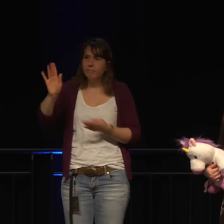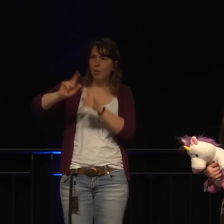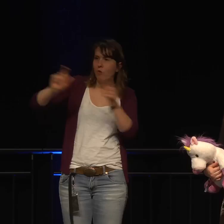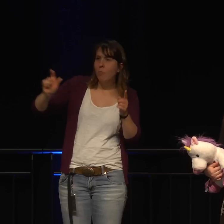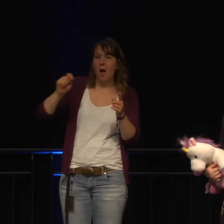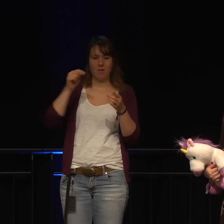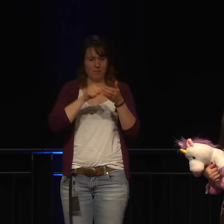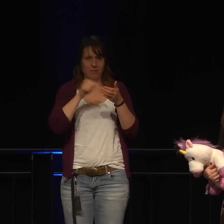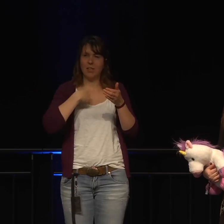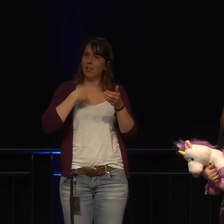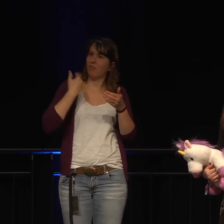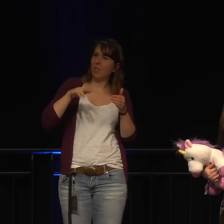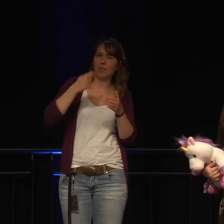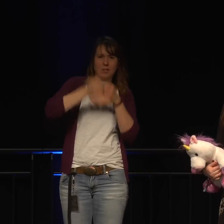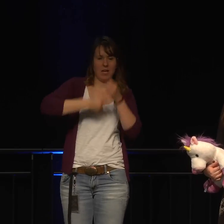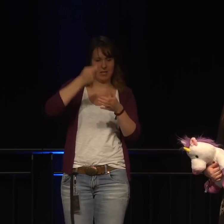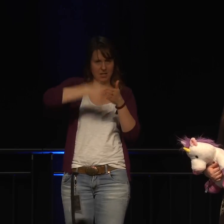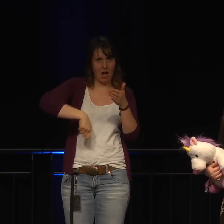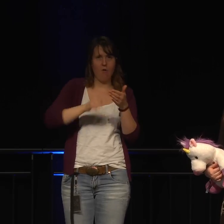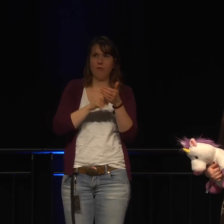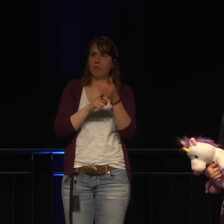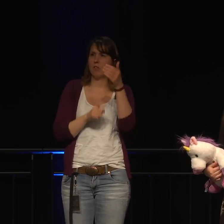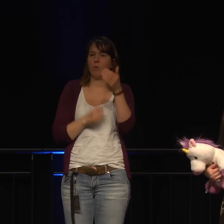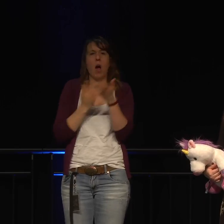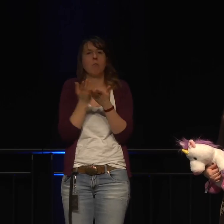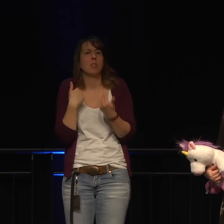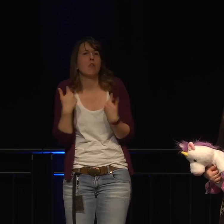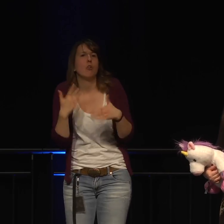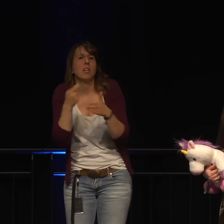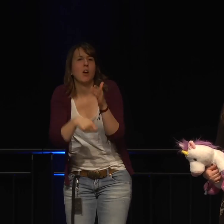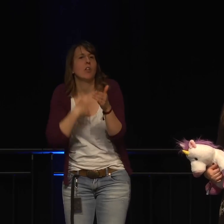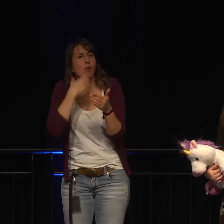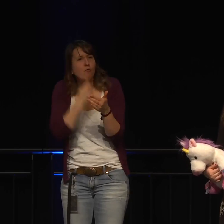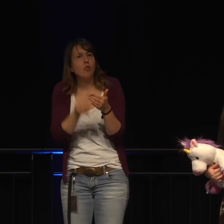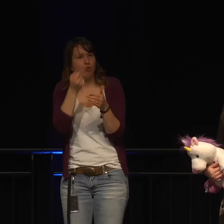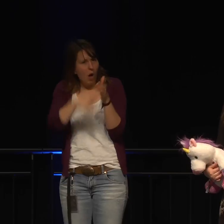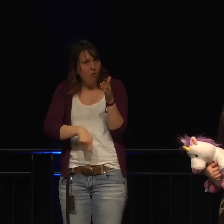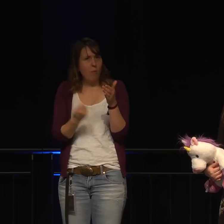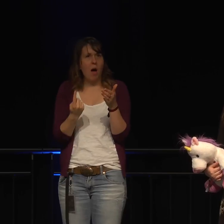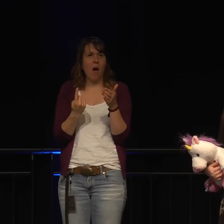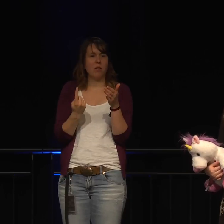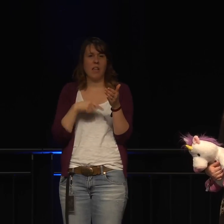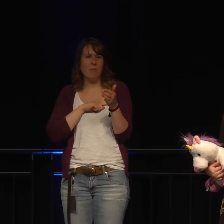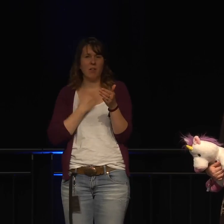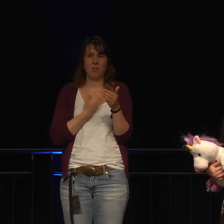¿qué seguridad tenéis en estos productos? Porque si no, no compraré vuestros productos.